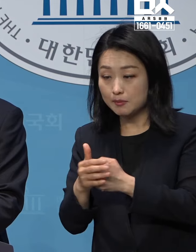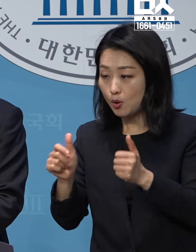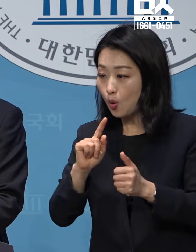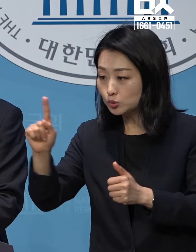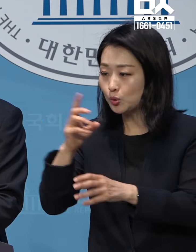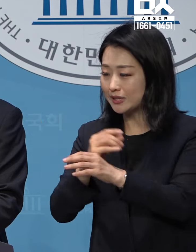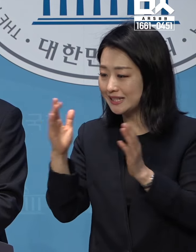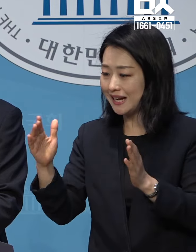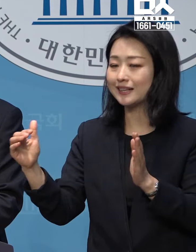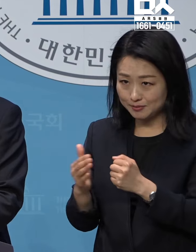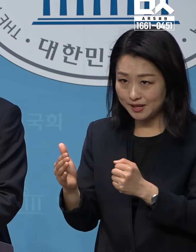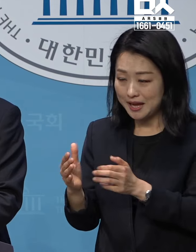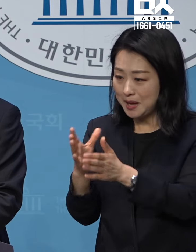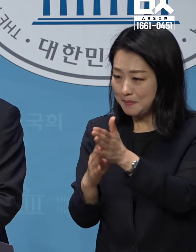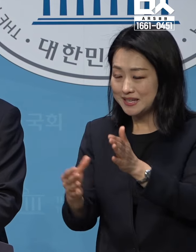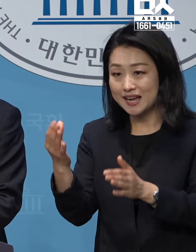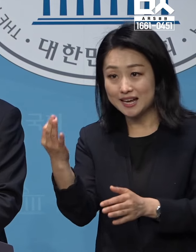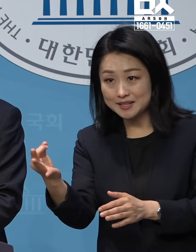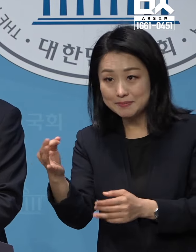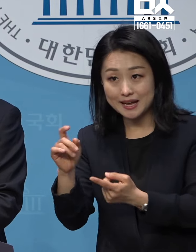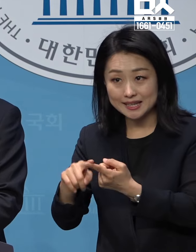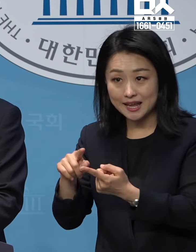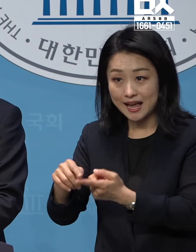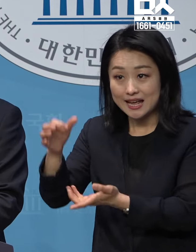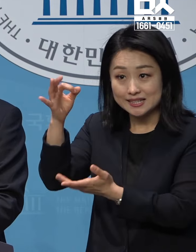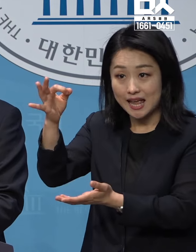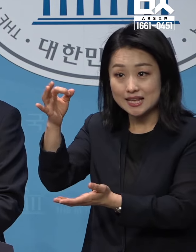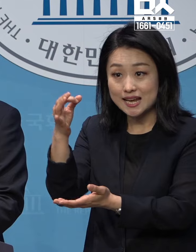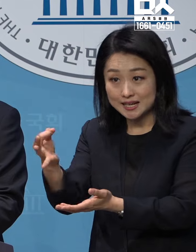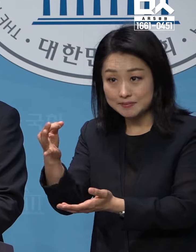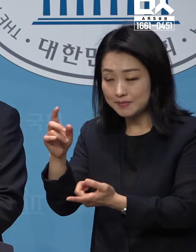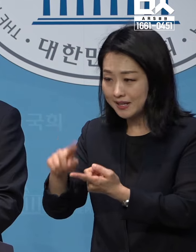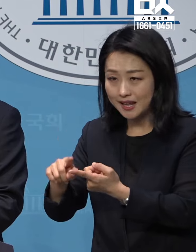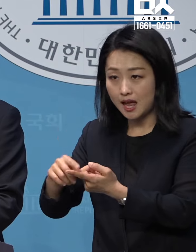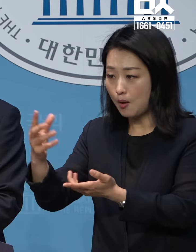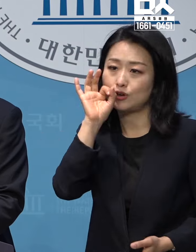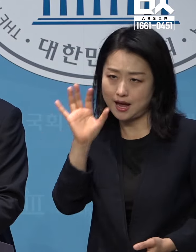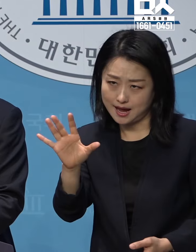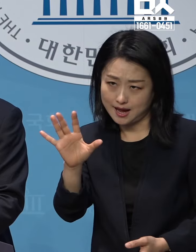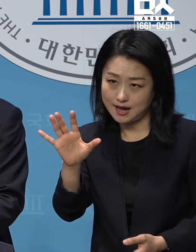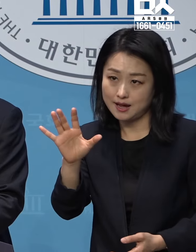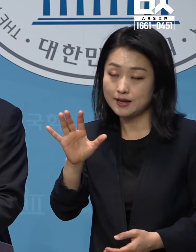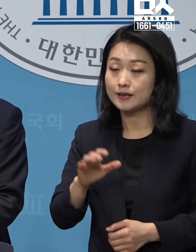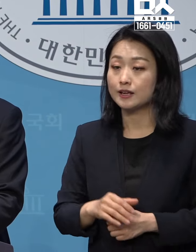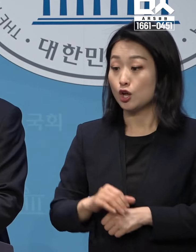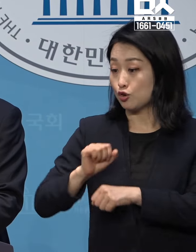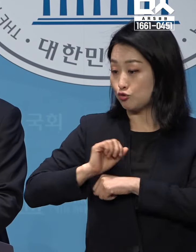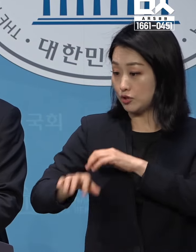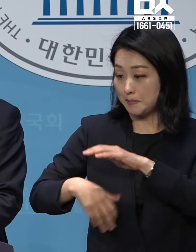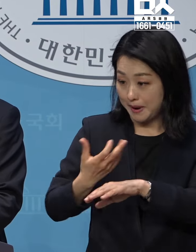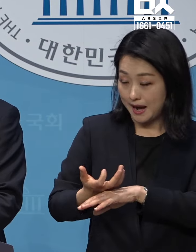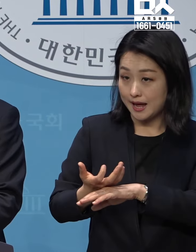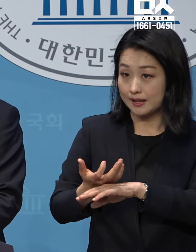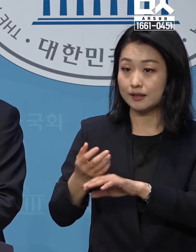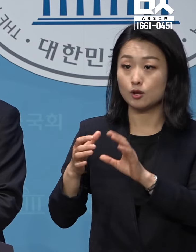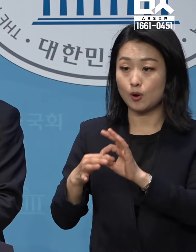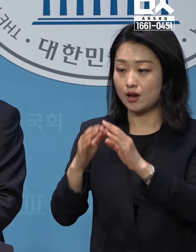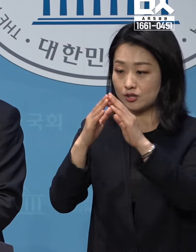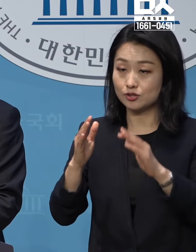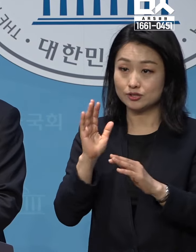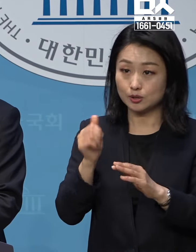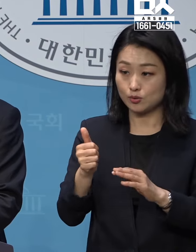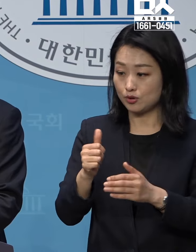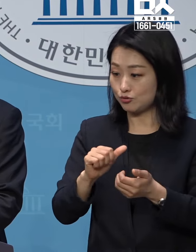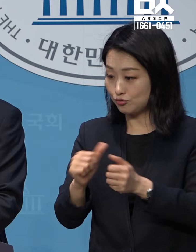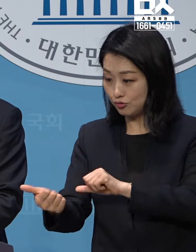공소시효가 만료되는 경우에는 범인의 재산 등을 몰수할 수가 없습니다. 군사반란과 내란사범인 전두환이